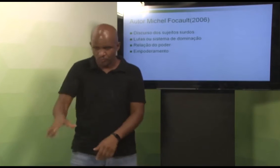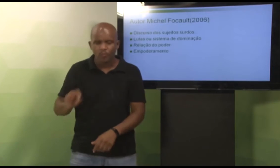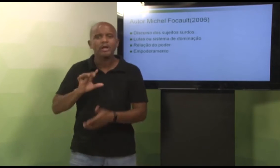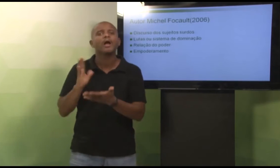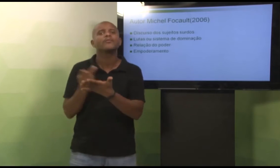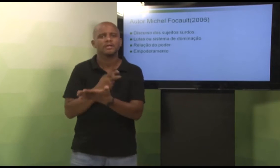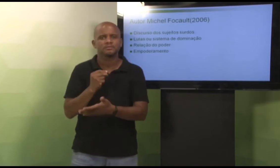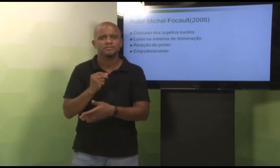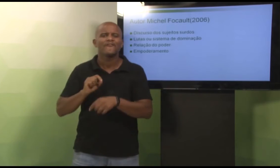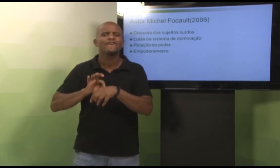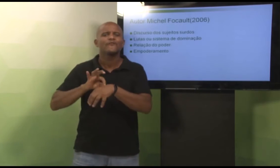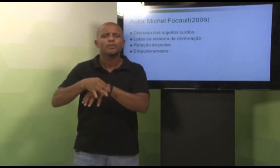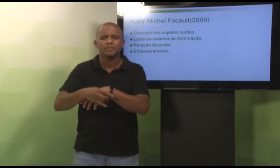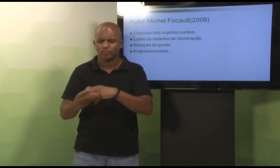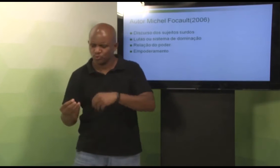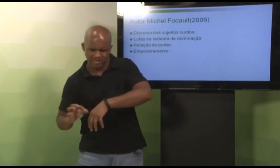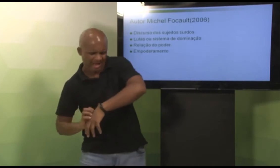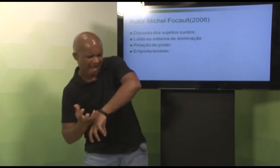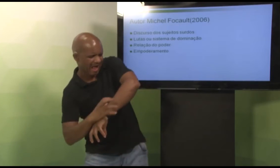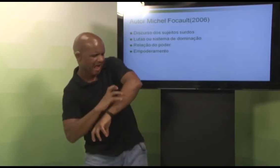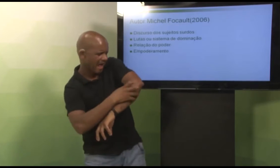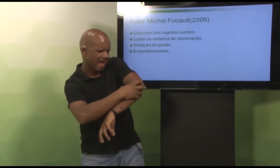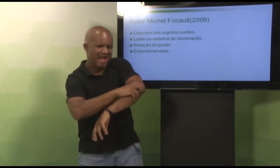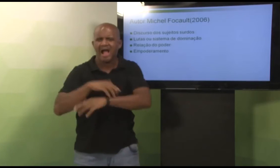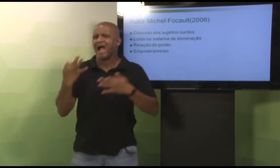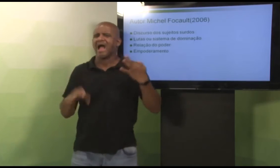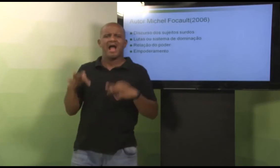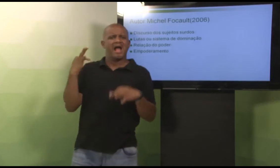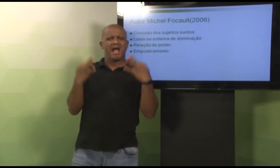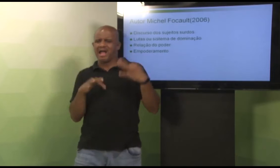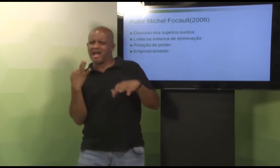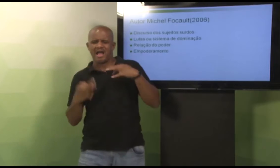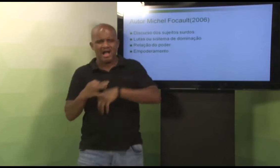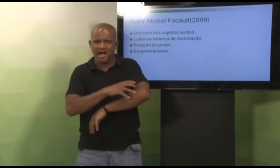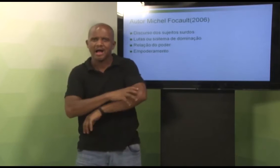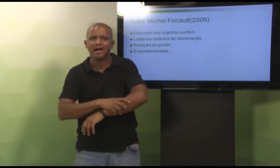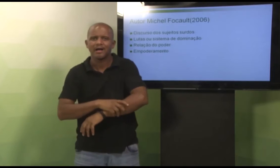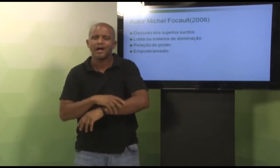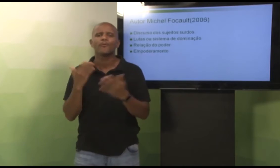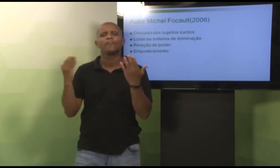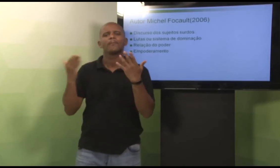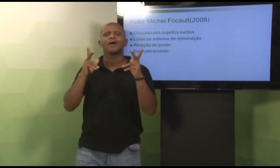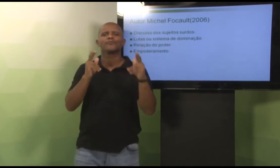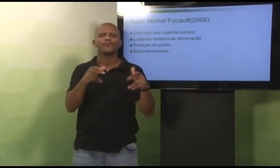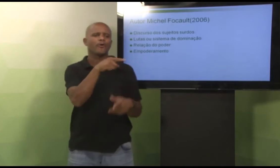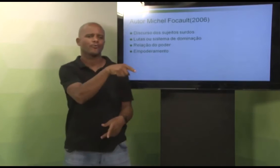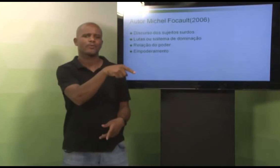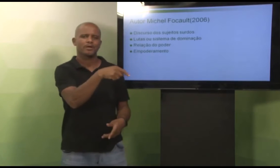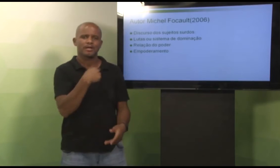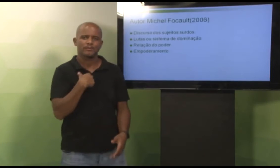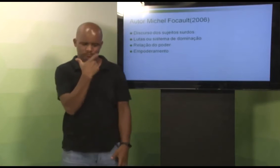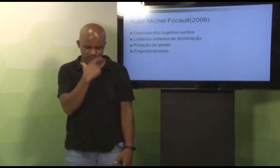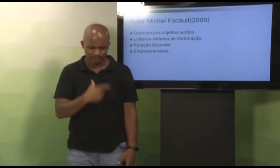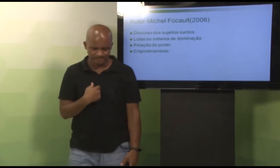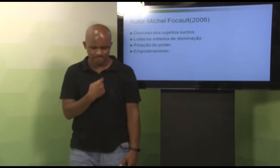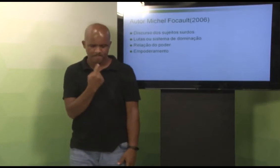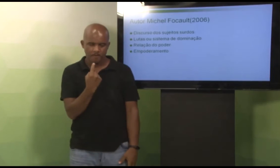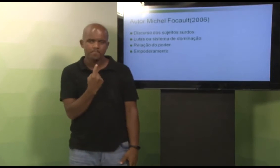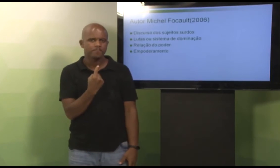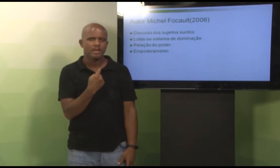vou esmagar com o pé? Não, quando eu for esmagar com o pé, o que vai acontecer? Elas vão subir no meu corpo. Então, é dessa